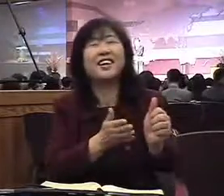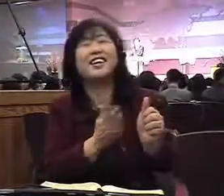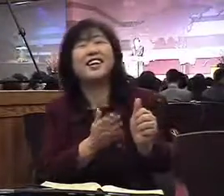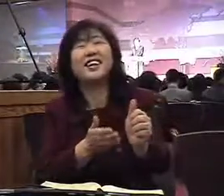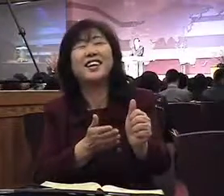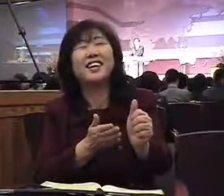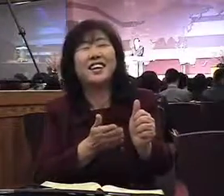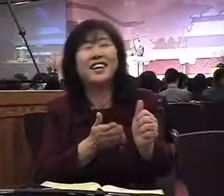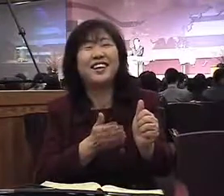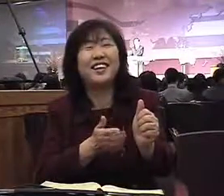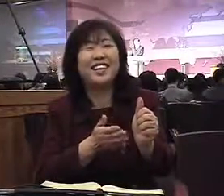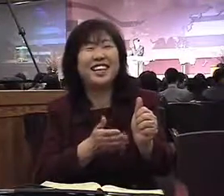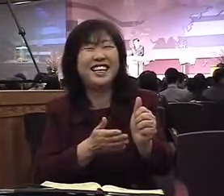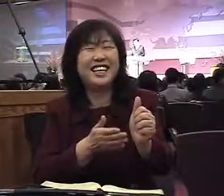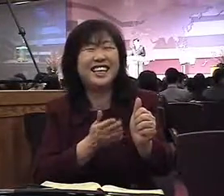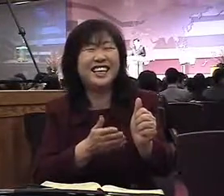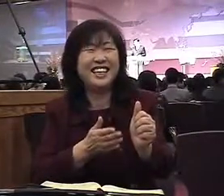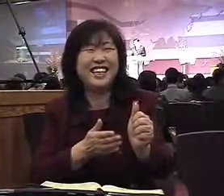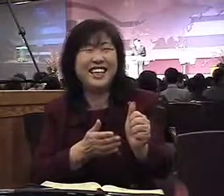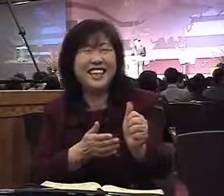구멍난 맛있으니까.